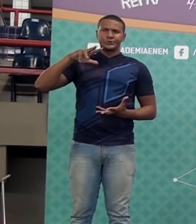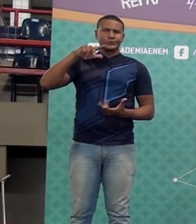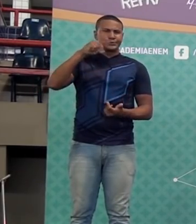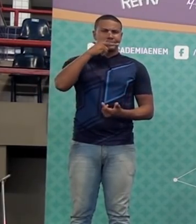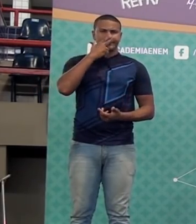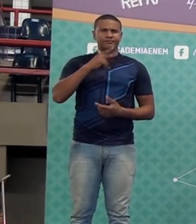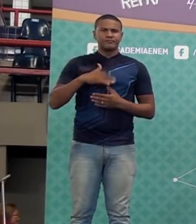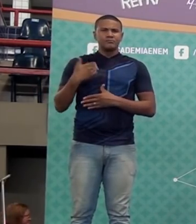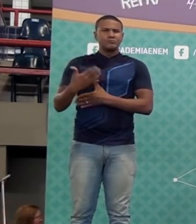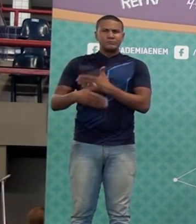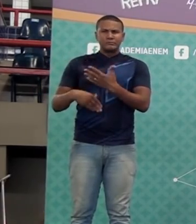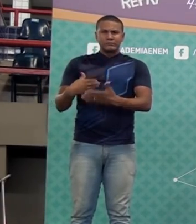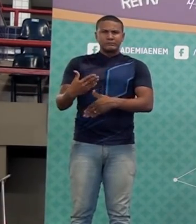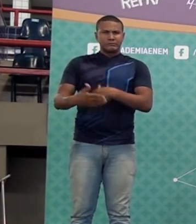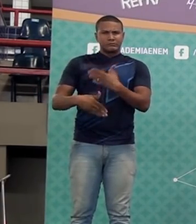por